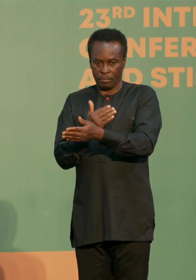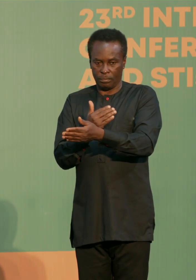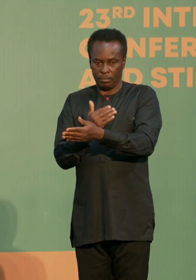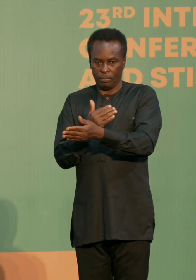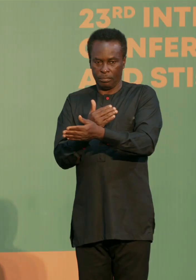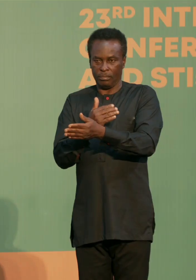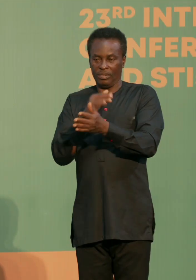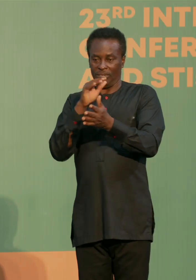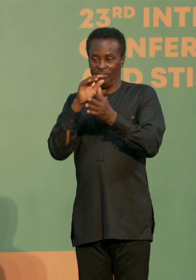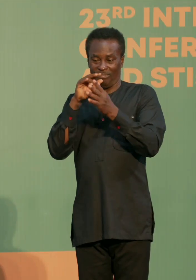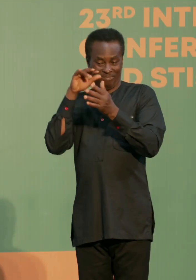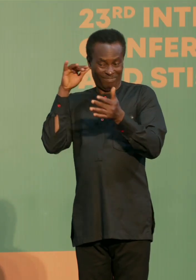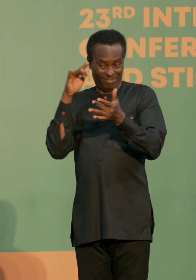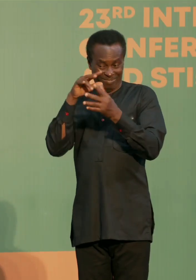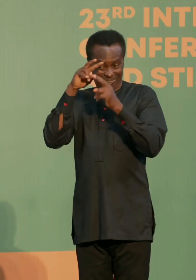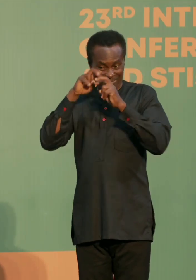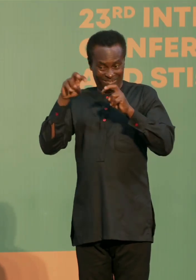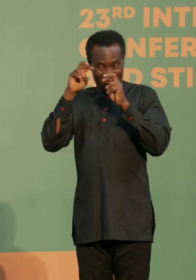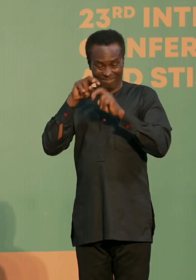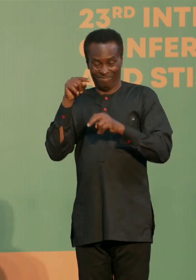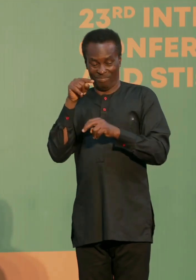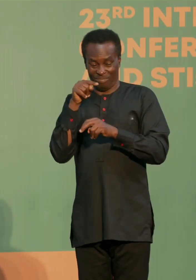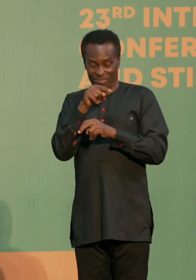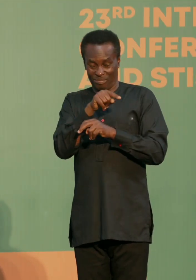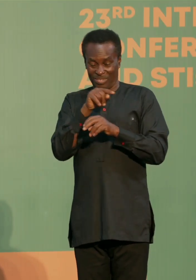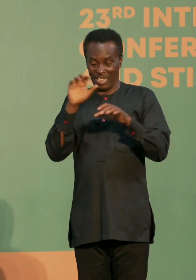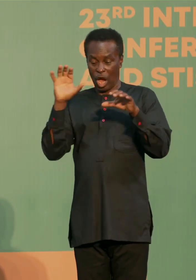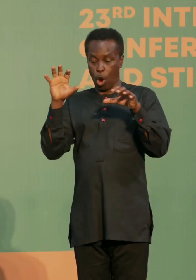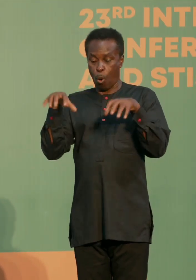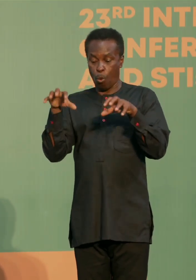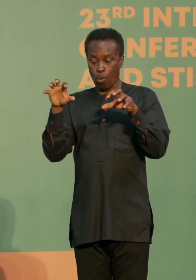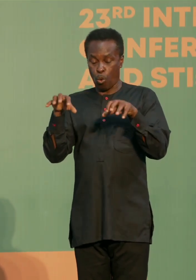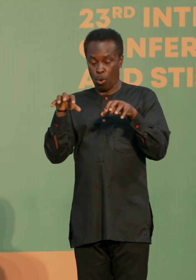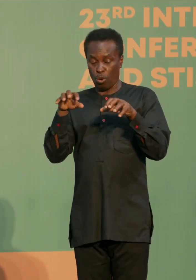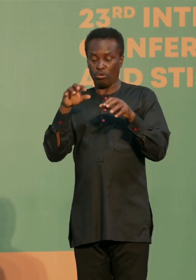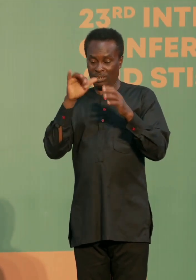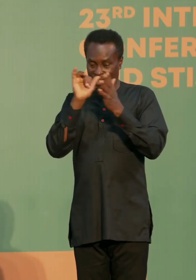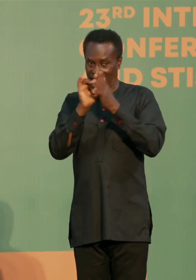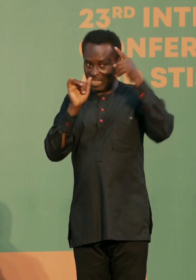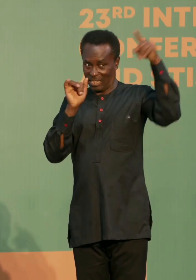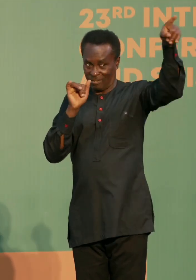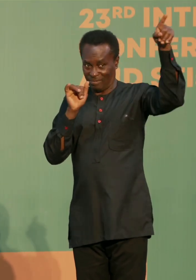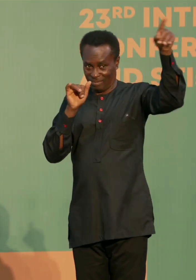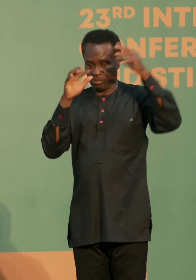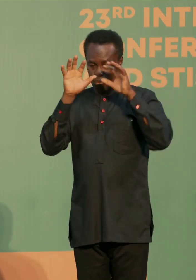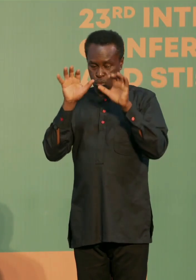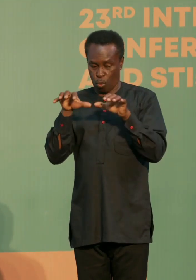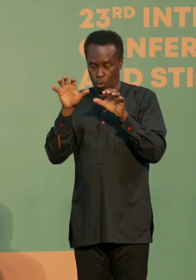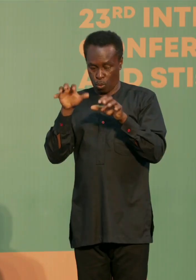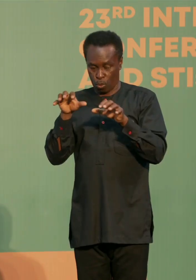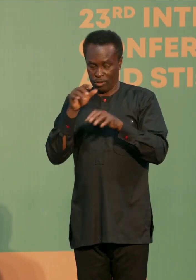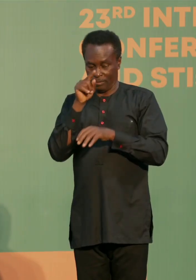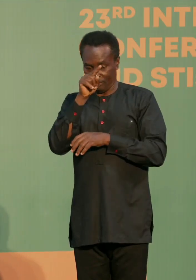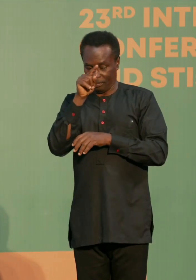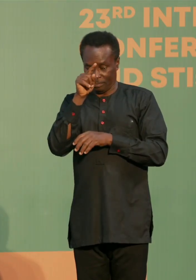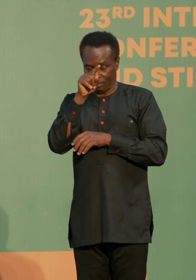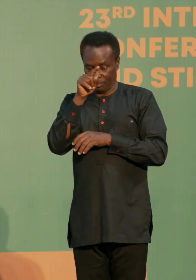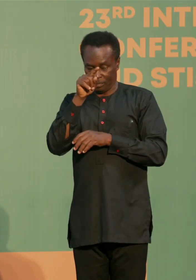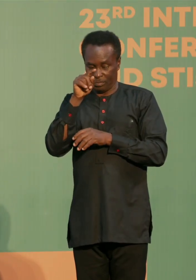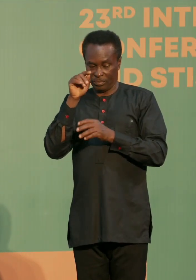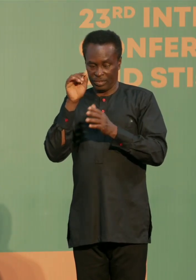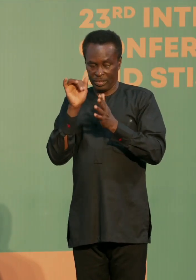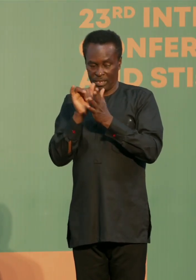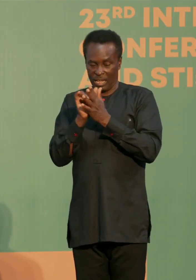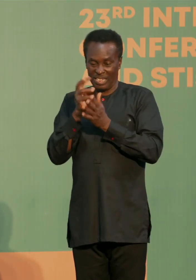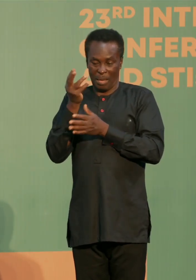Cette étude s'est réalisée en République démocratique du Congo, dans la ville de Kinshasa. Nous avons utilisé le centre